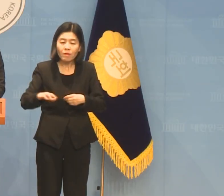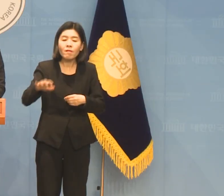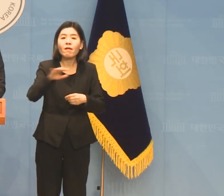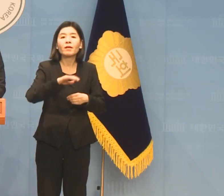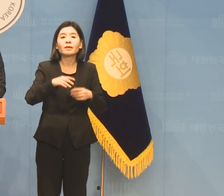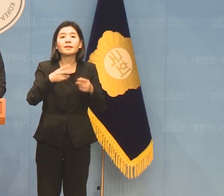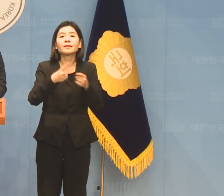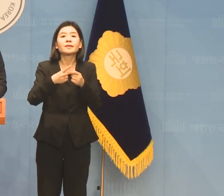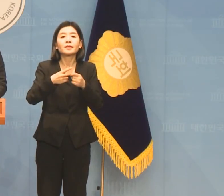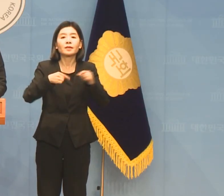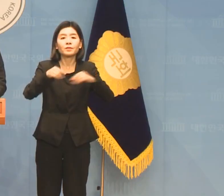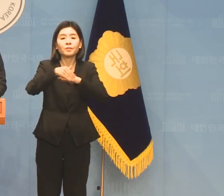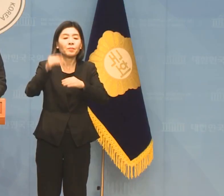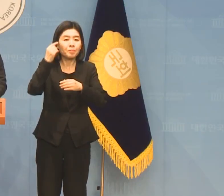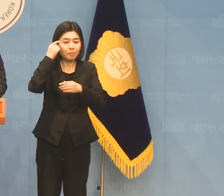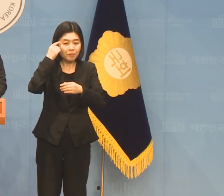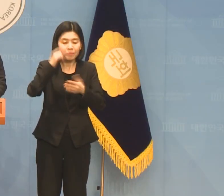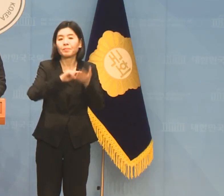정책을 발표했고